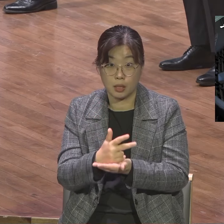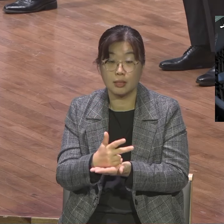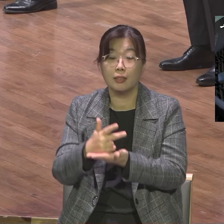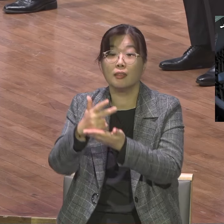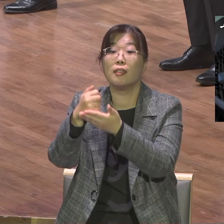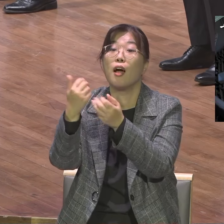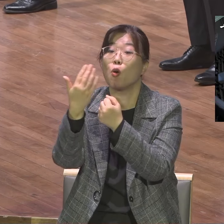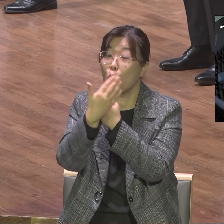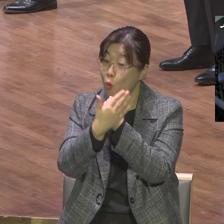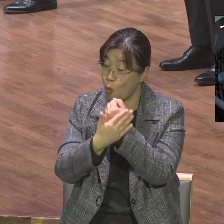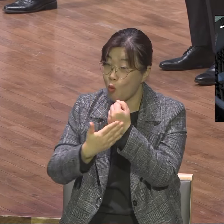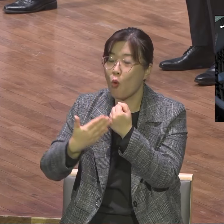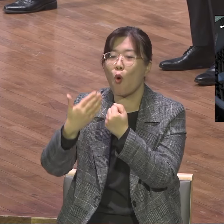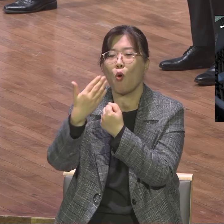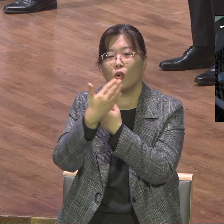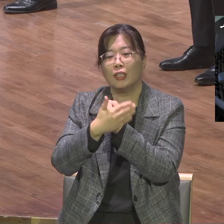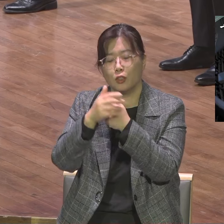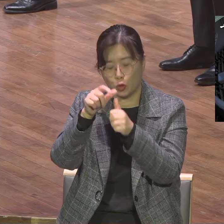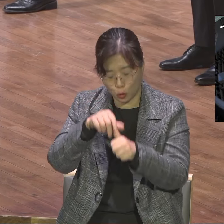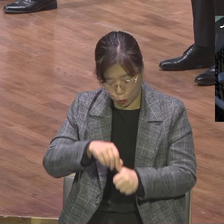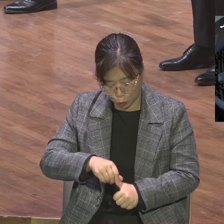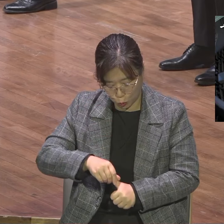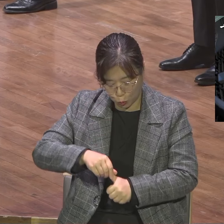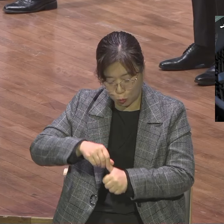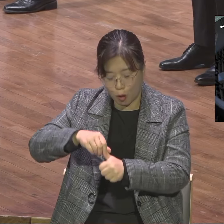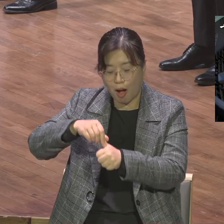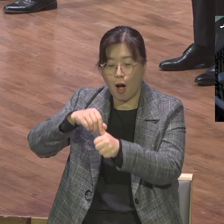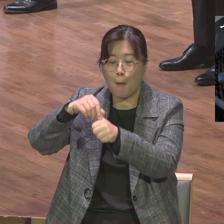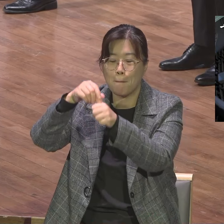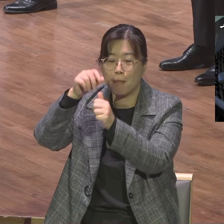주님의 은혜로